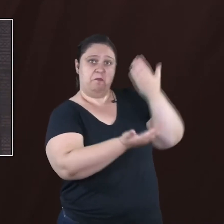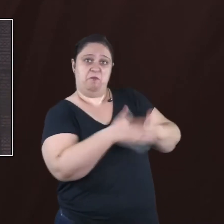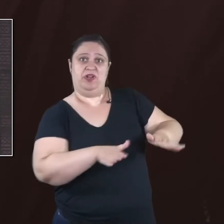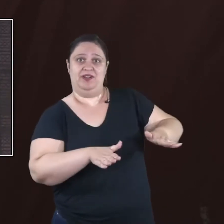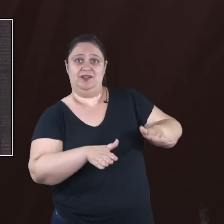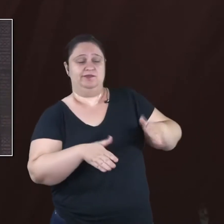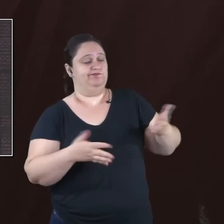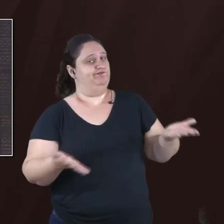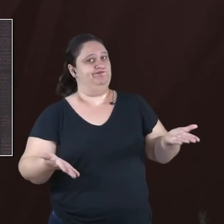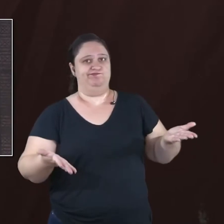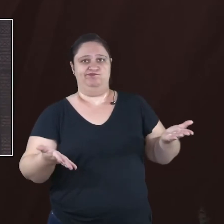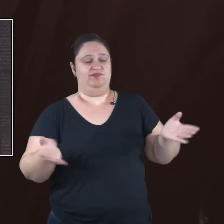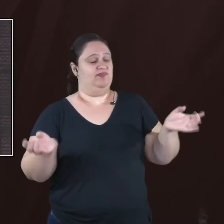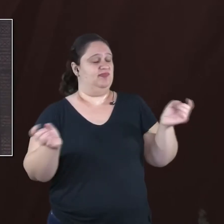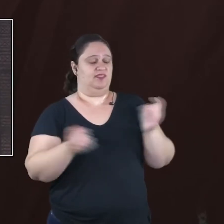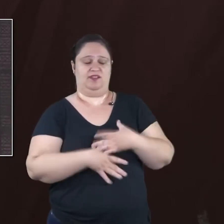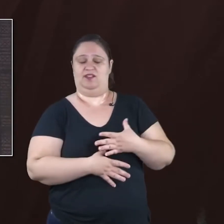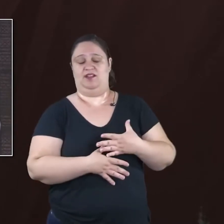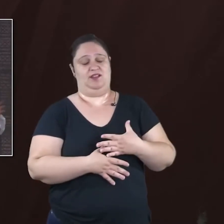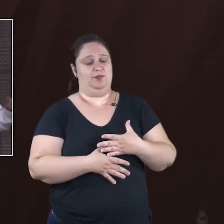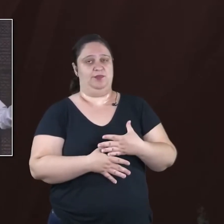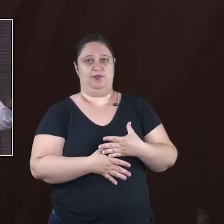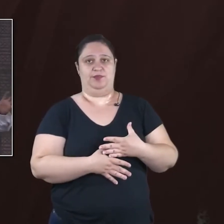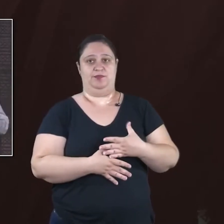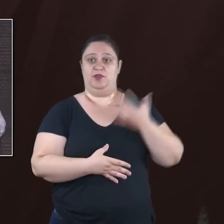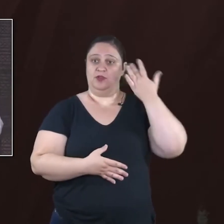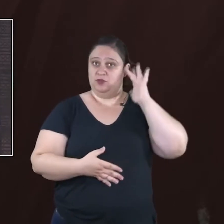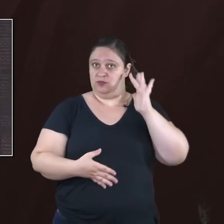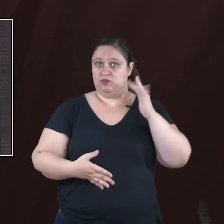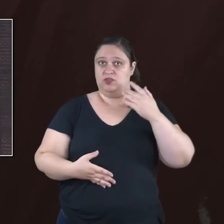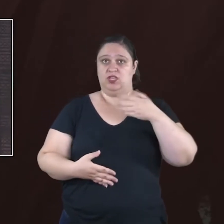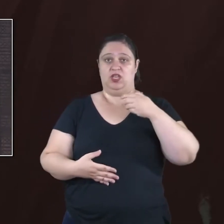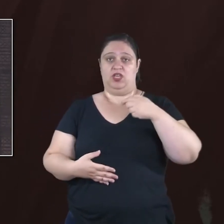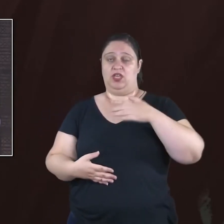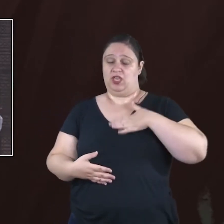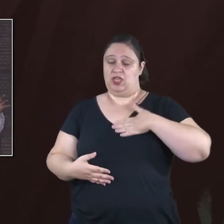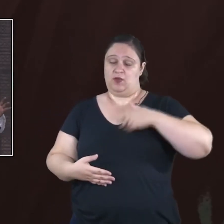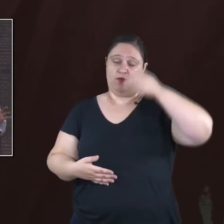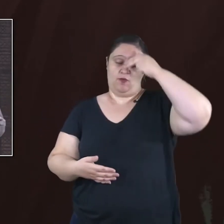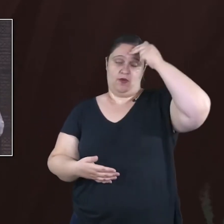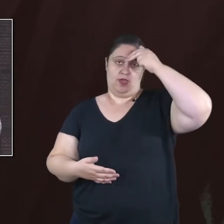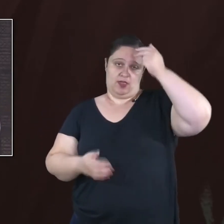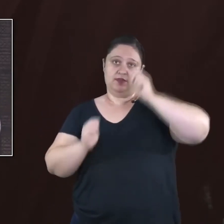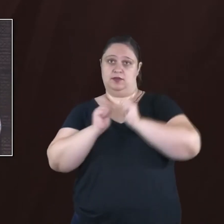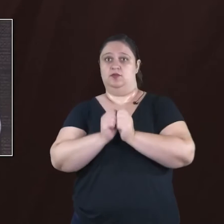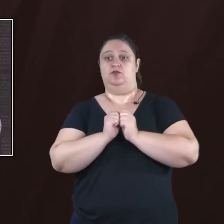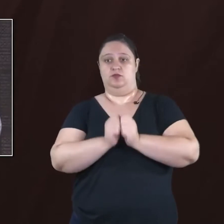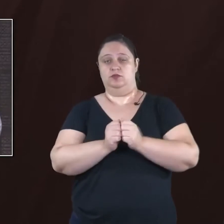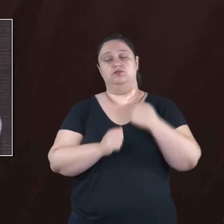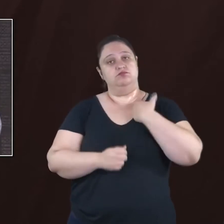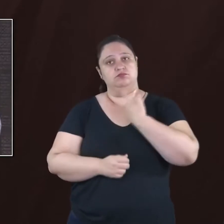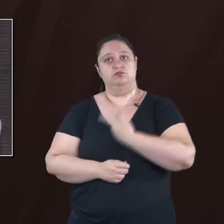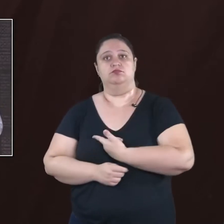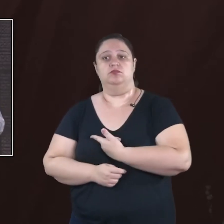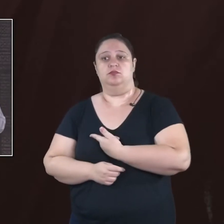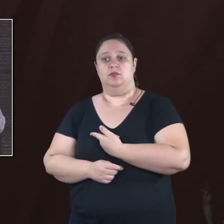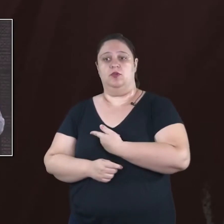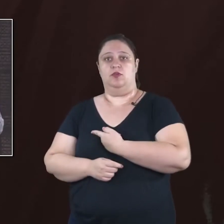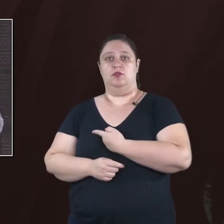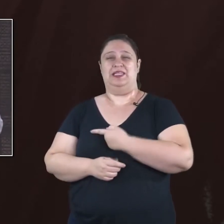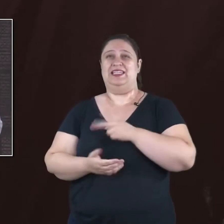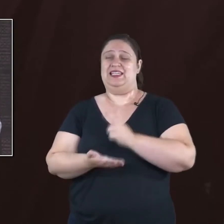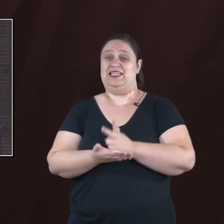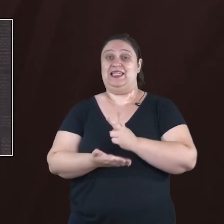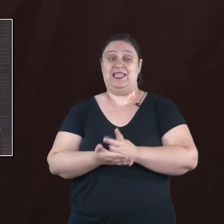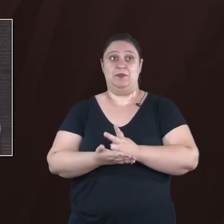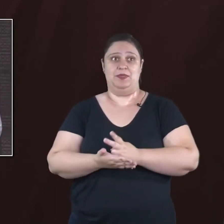Não sei se vocês sabem, Esdras e eu, nós andamos de certa forma, irmãos, com muito temor